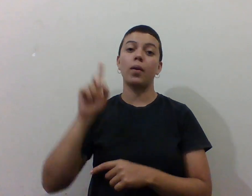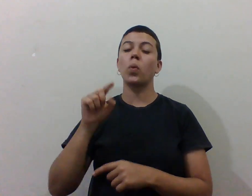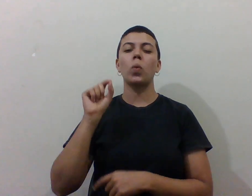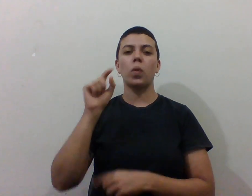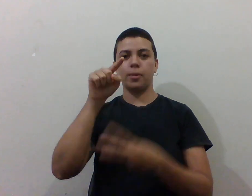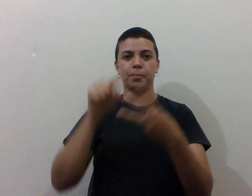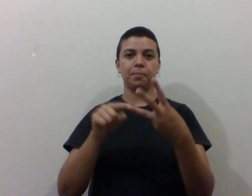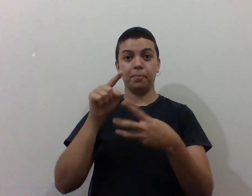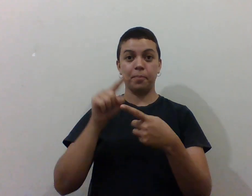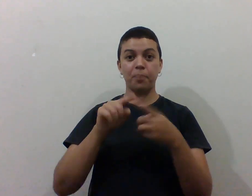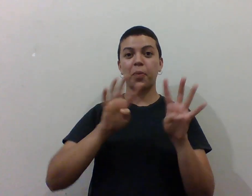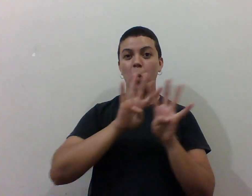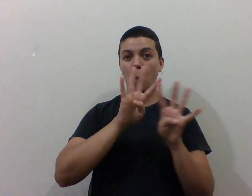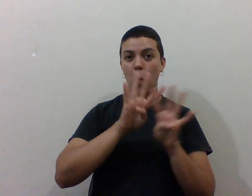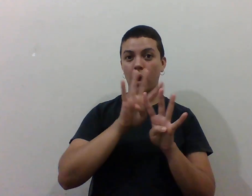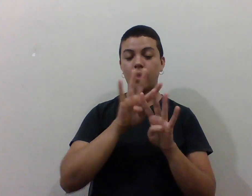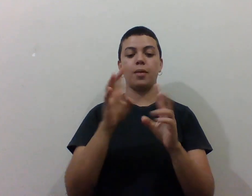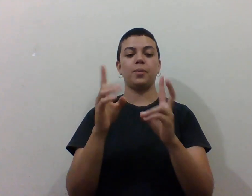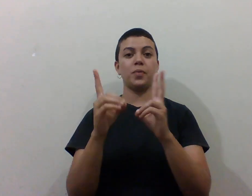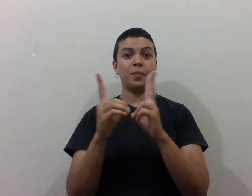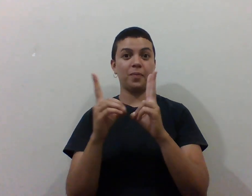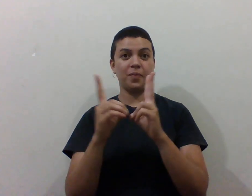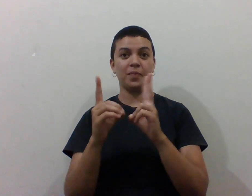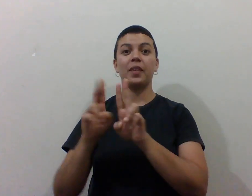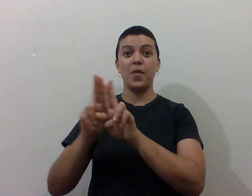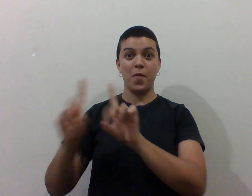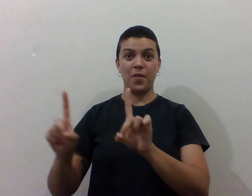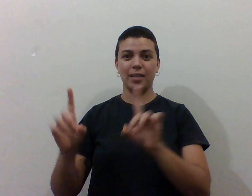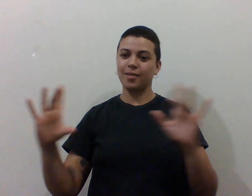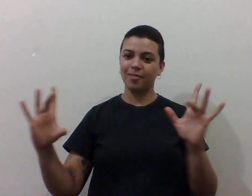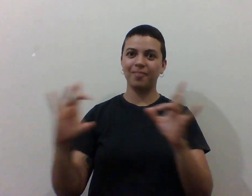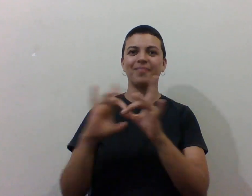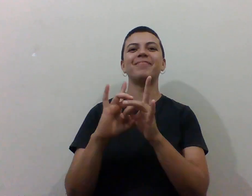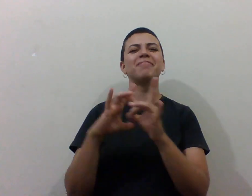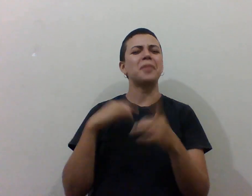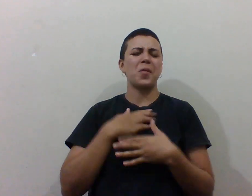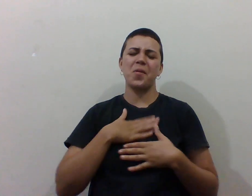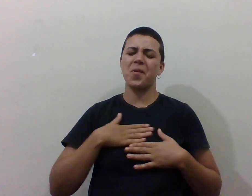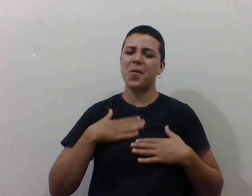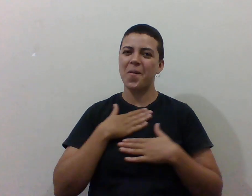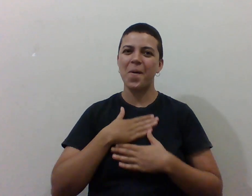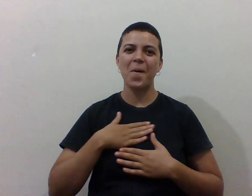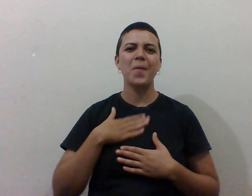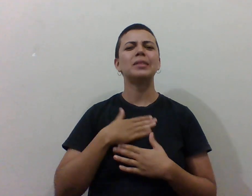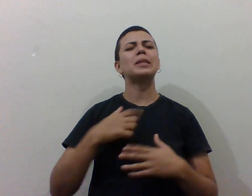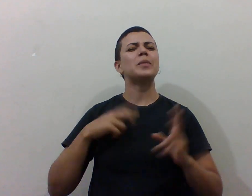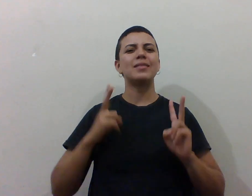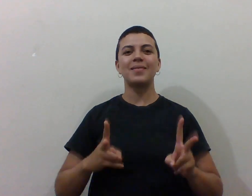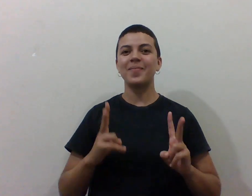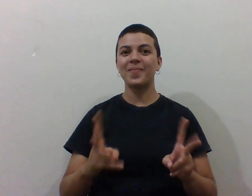e o FESA, que eu, particularmente, sou muito entusiasta em que eu faço votos de que seja recorrente, permanente,